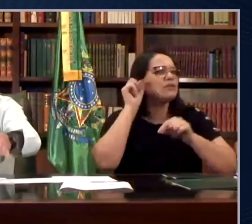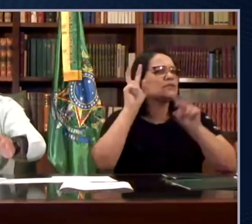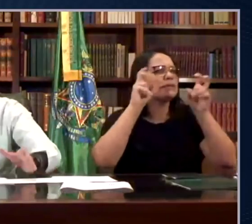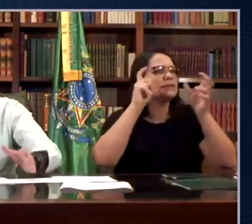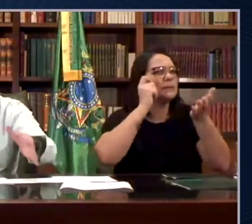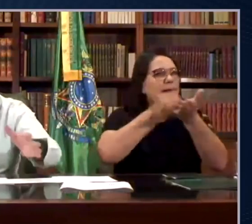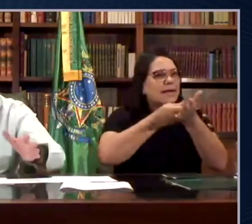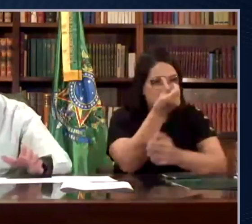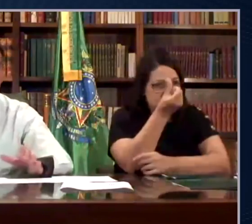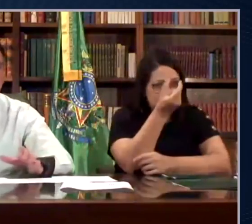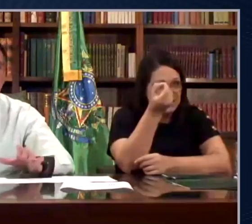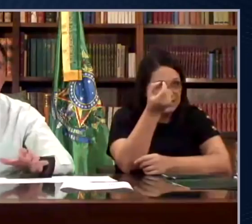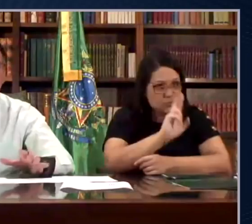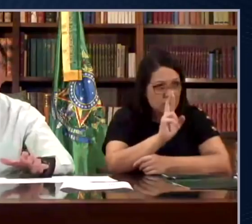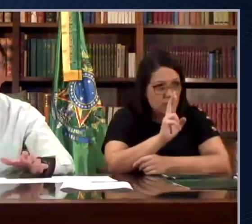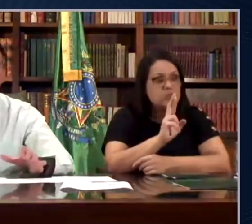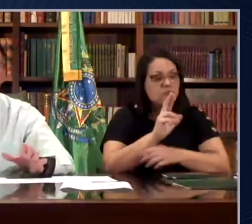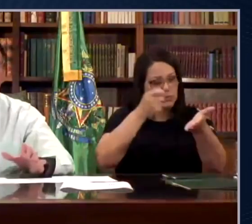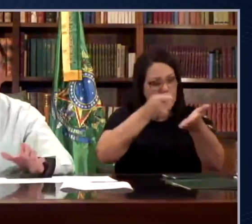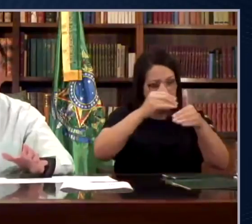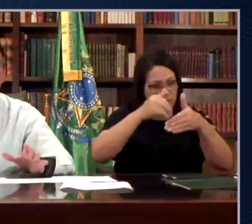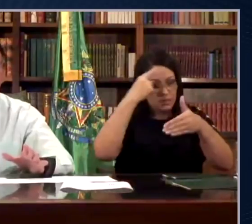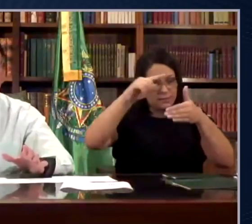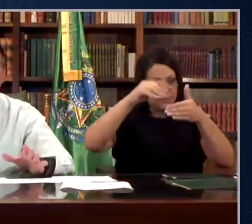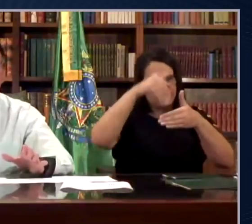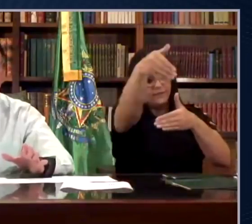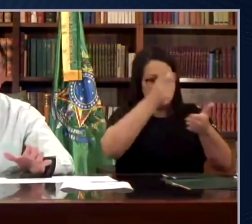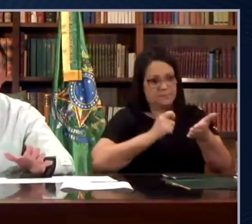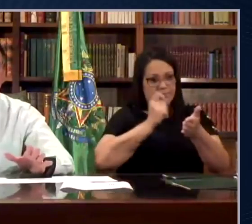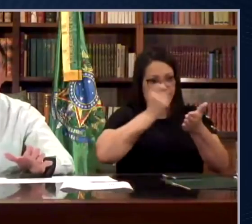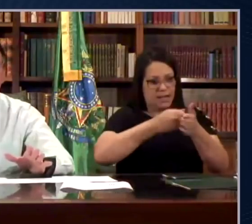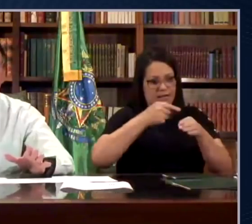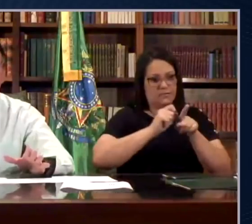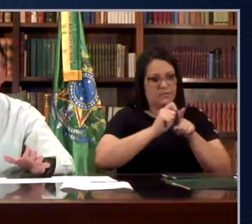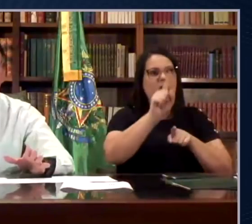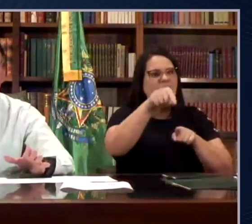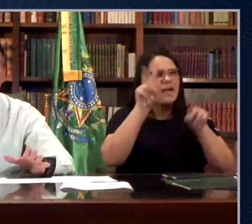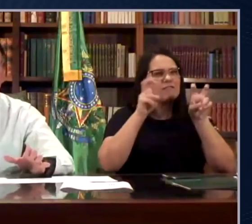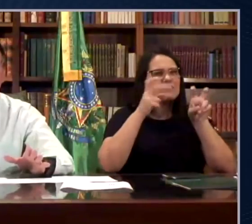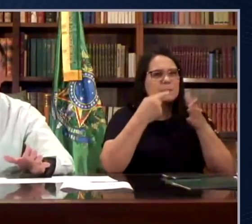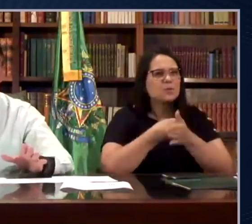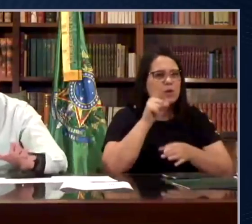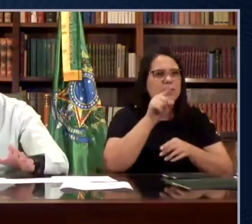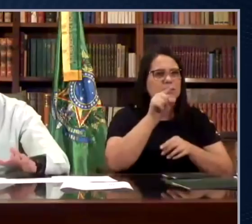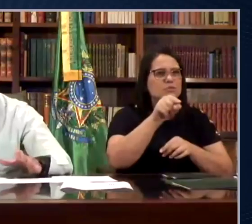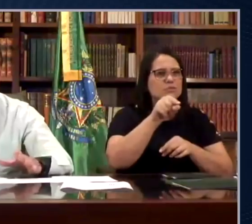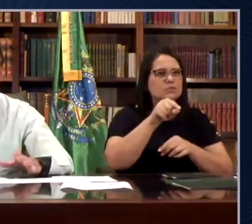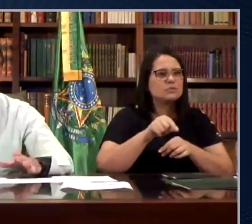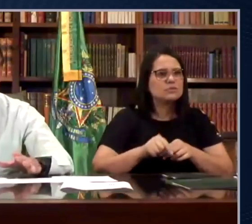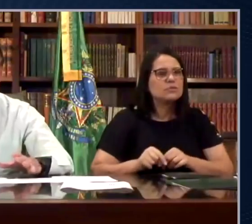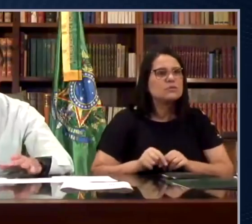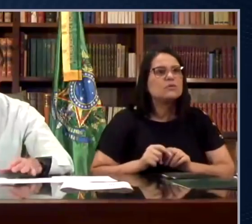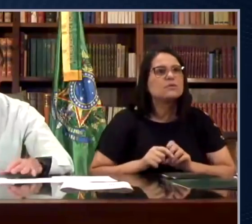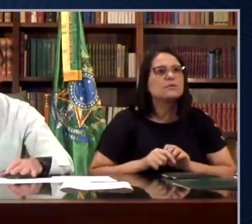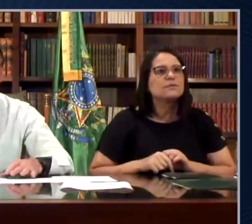a pagar essa semana que vem agora, esse pessoal dos R$600. Não sei se você perguntou. Não, eu explico, presidente, é